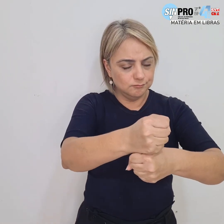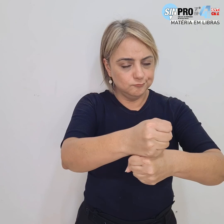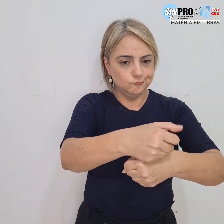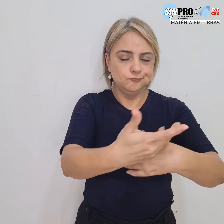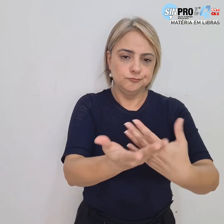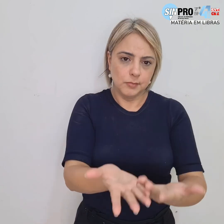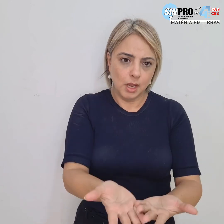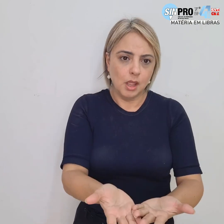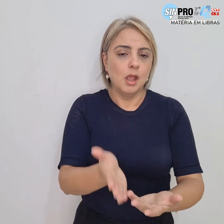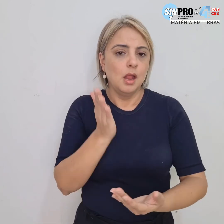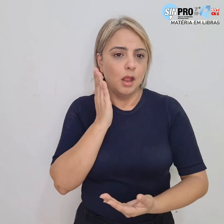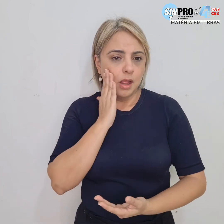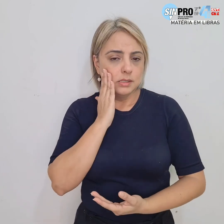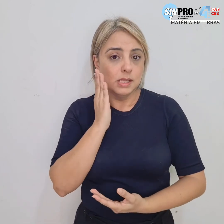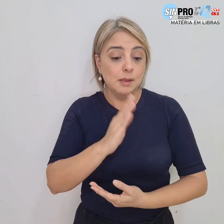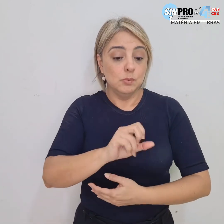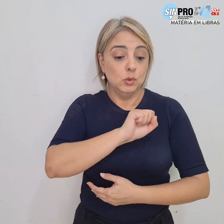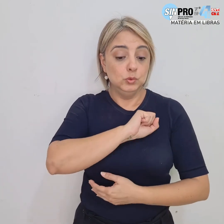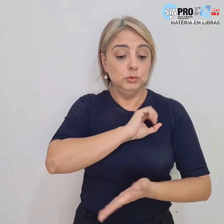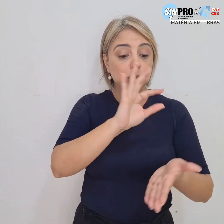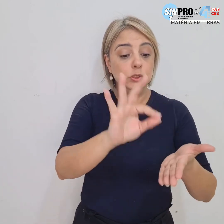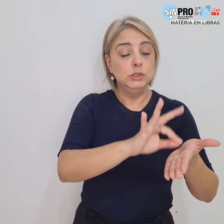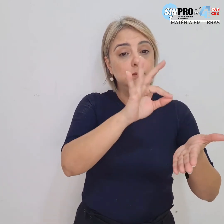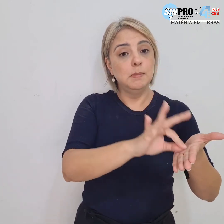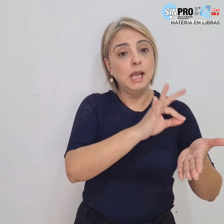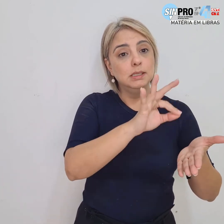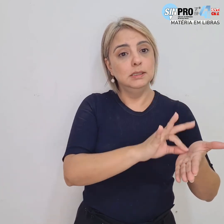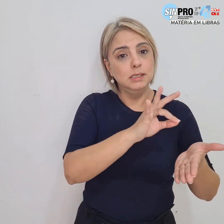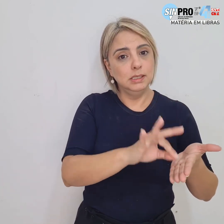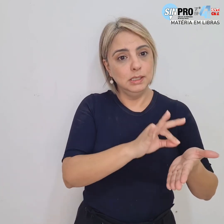leva em consideração o número de matrículas feitas no setor privado